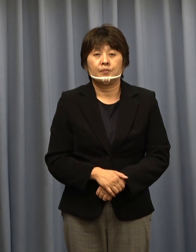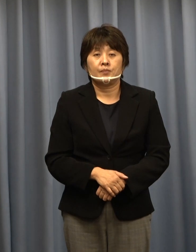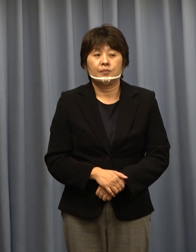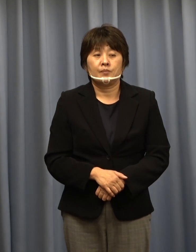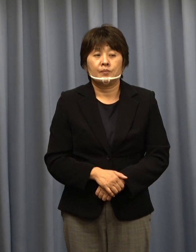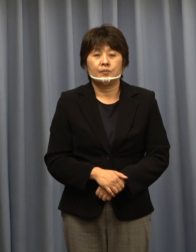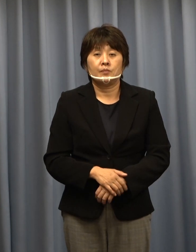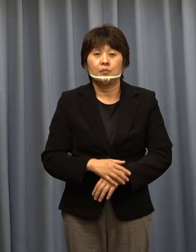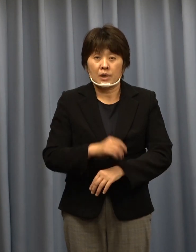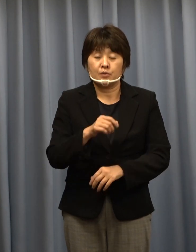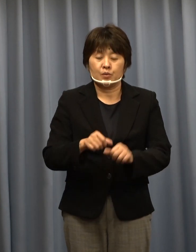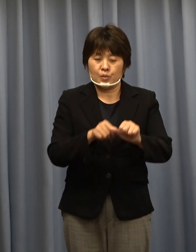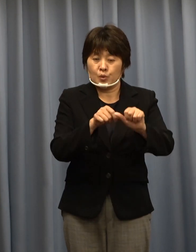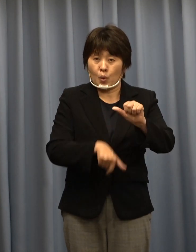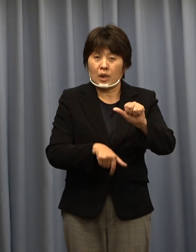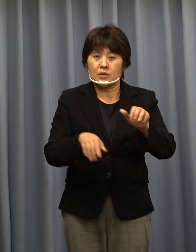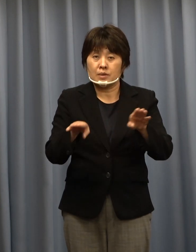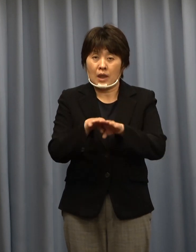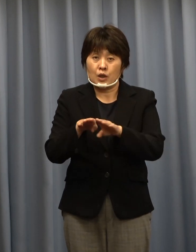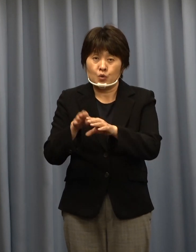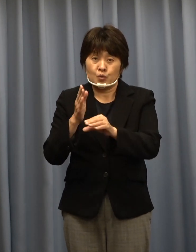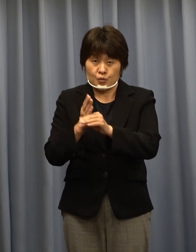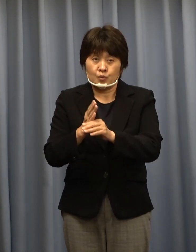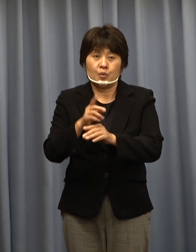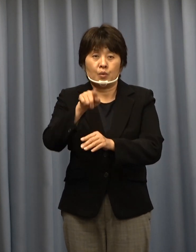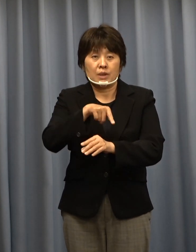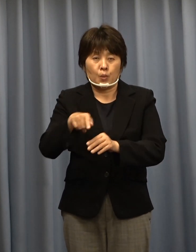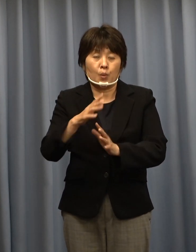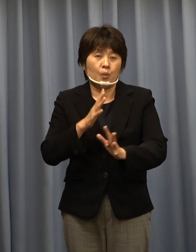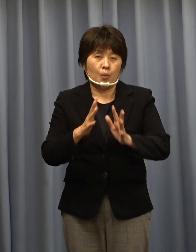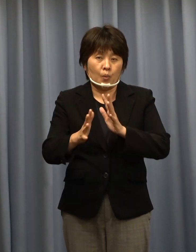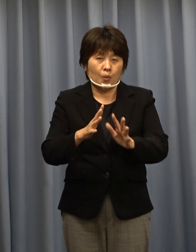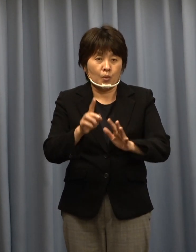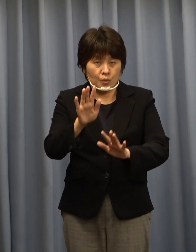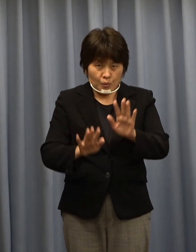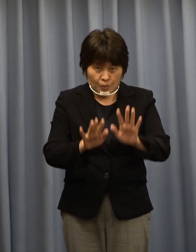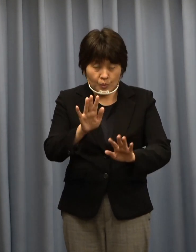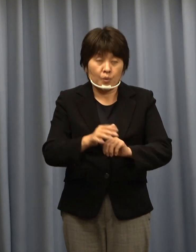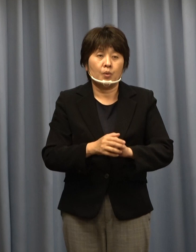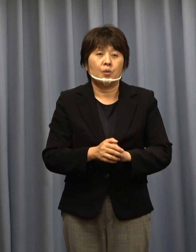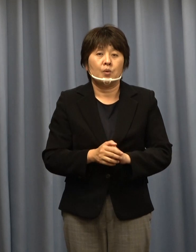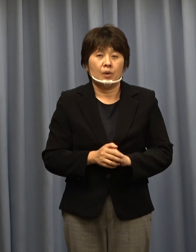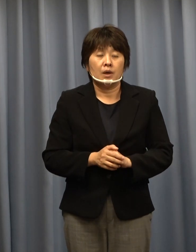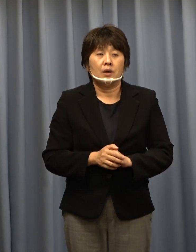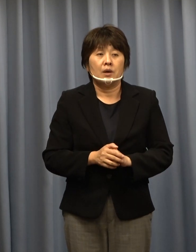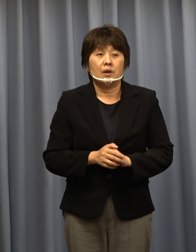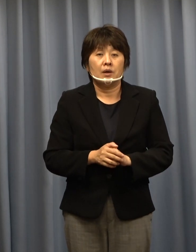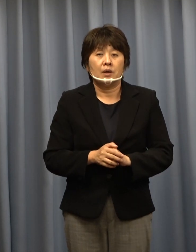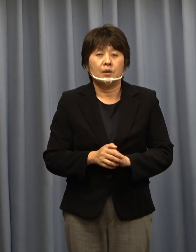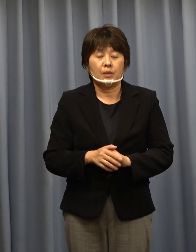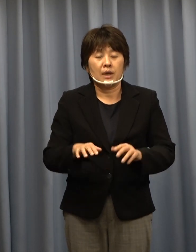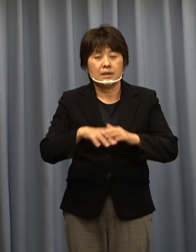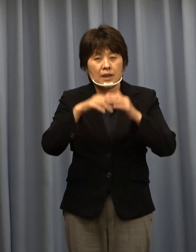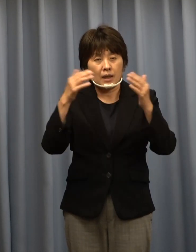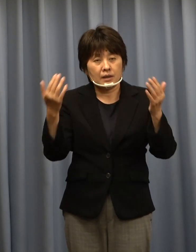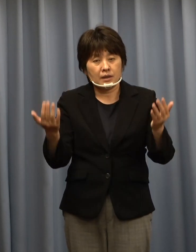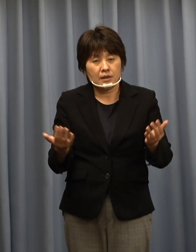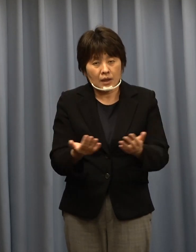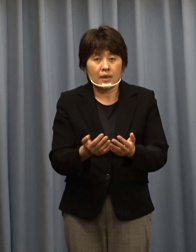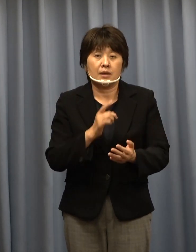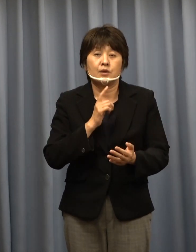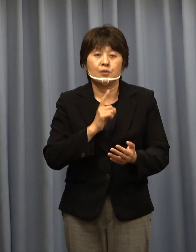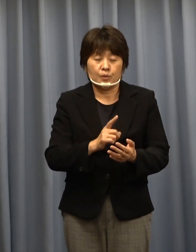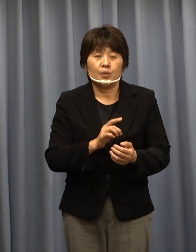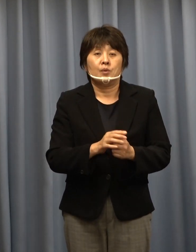ず、ゴールデンウィーク中の人手ですけれども、まずマクロというか全体で言います